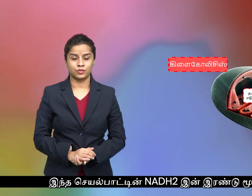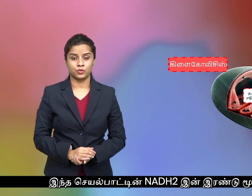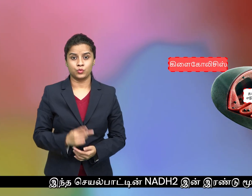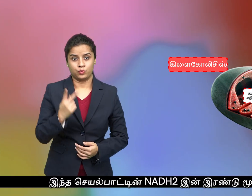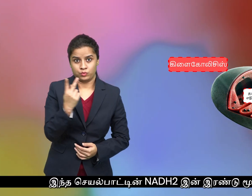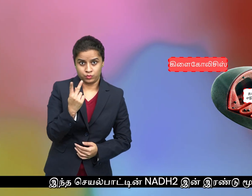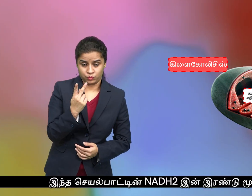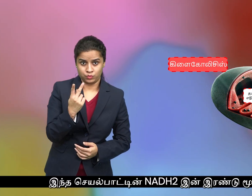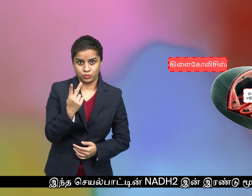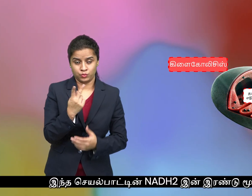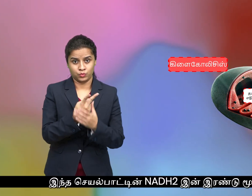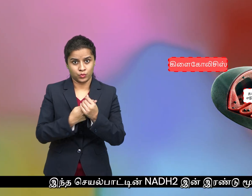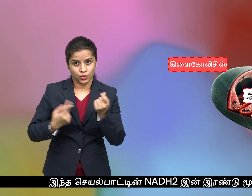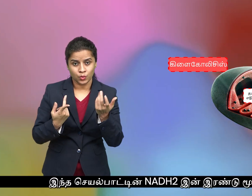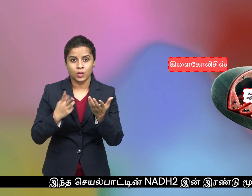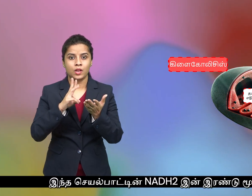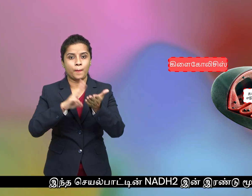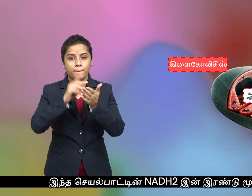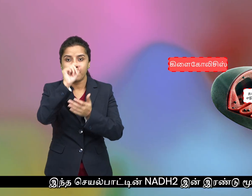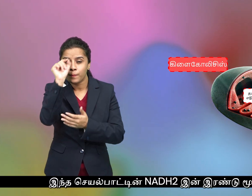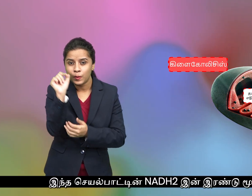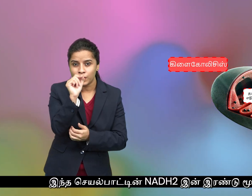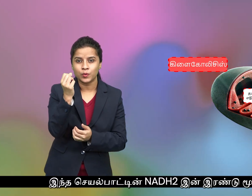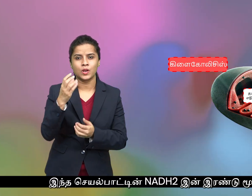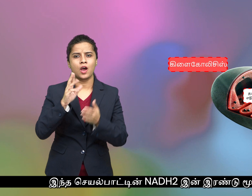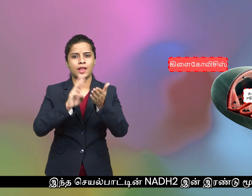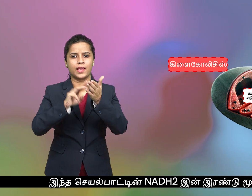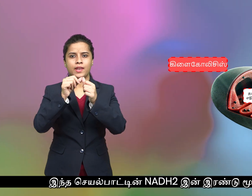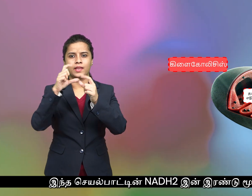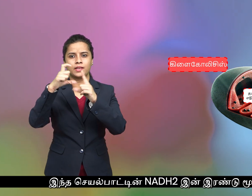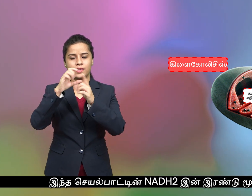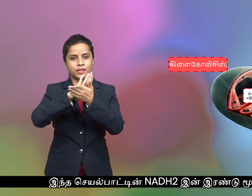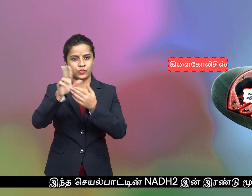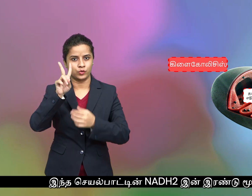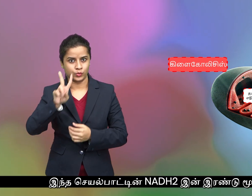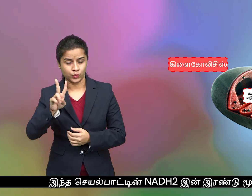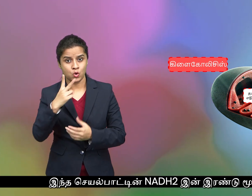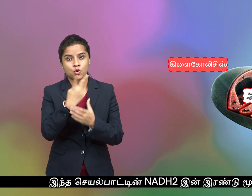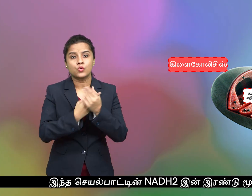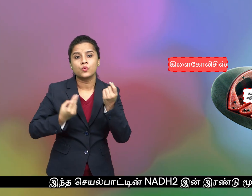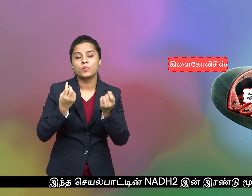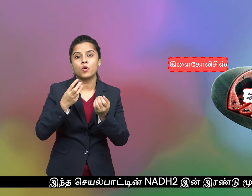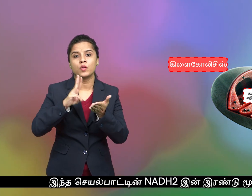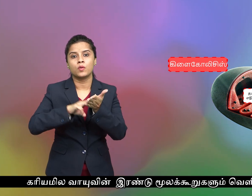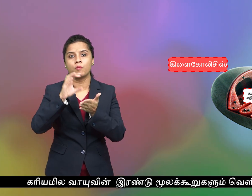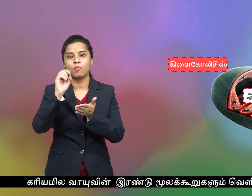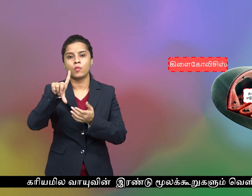இந்த செயல்பாட்டின் NADH கீழ் 2 2 மூலக்கூறுகளும் கரிமில